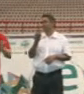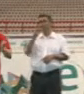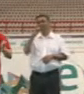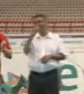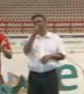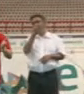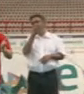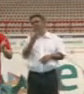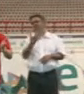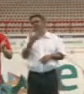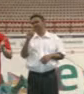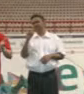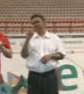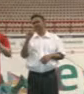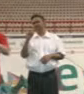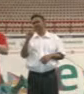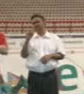Caju não é bom não.